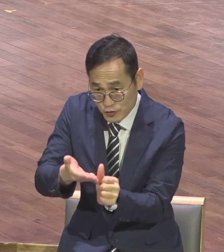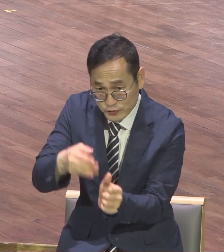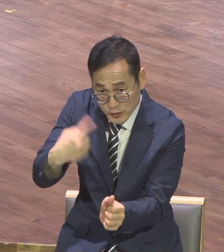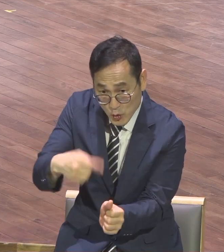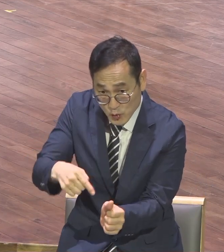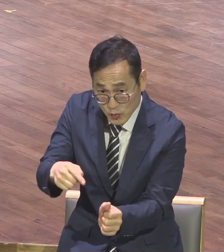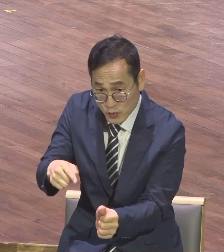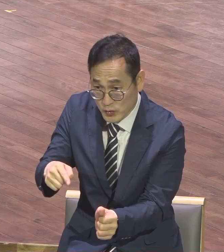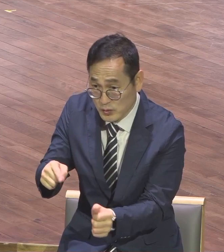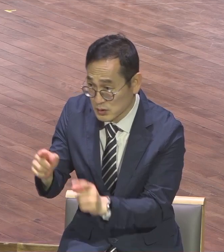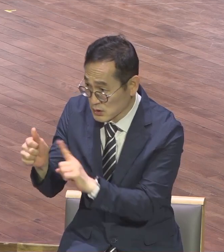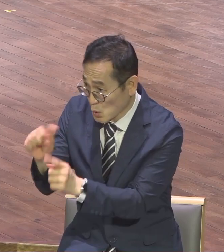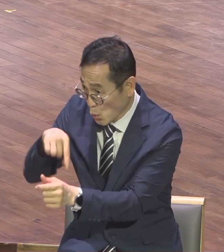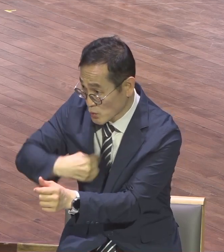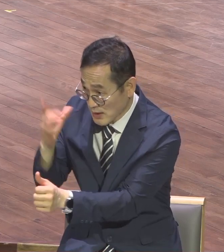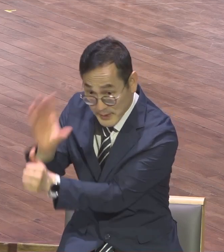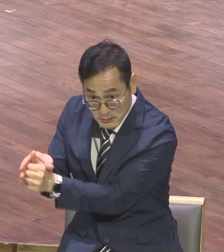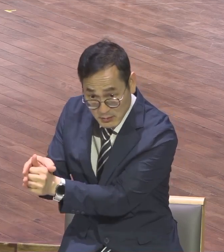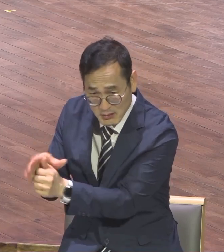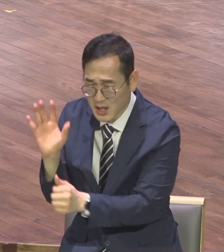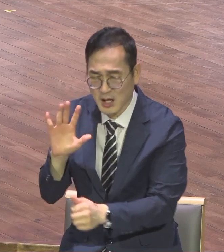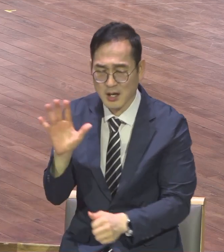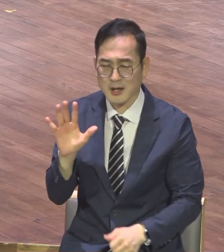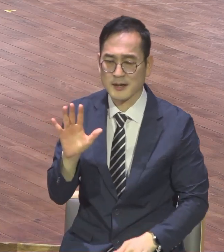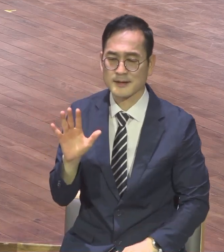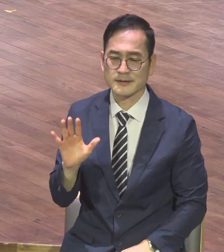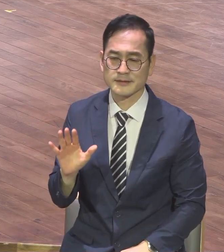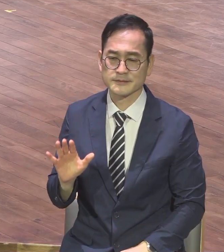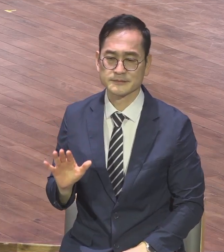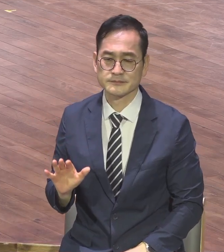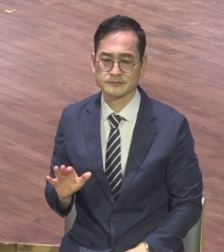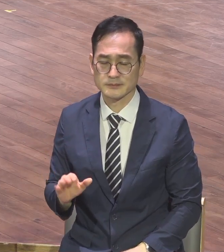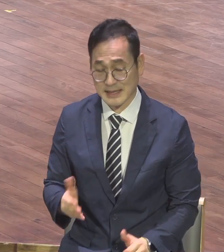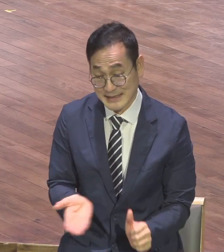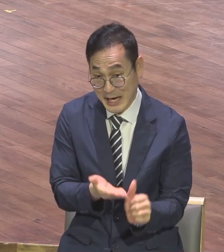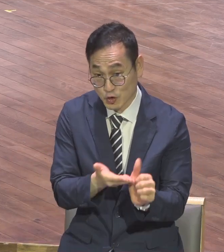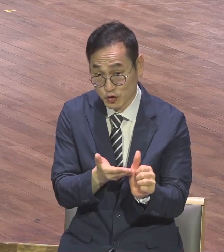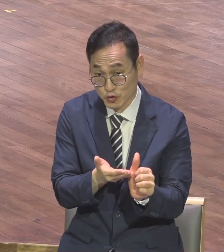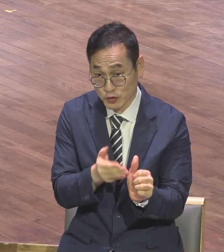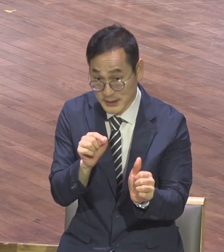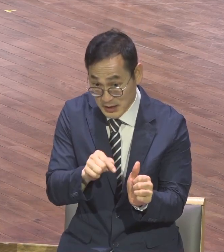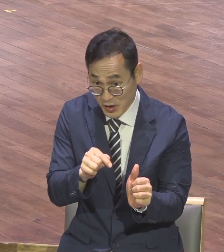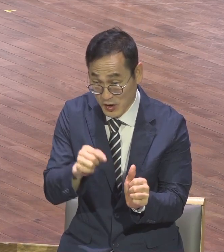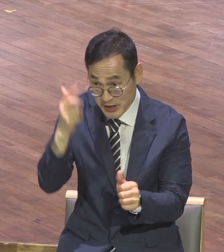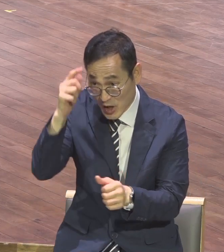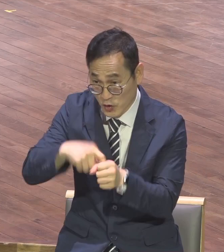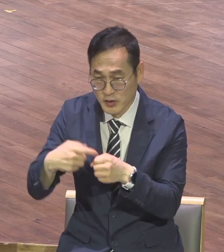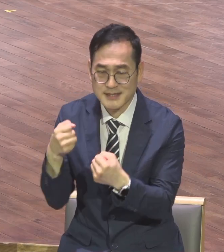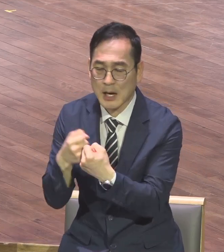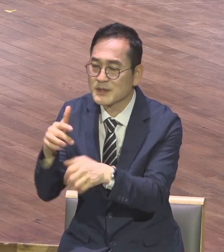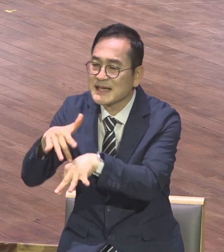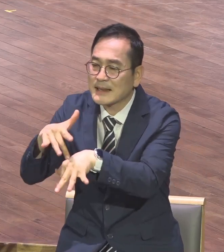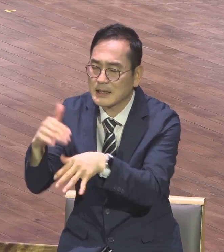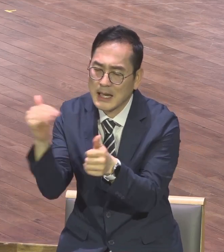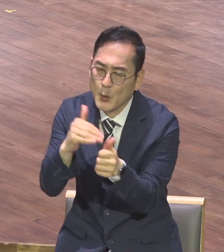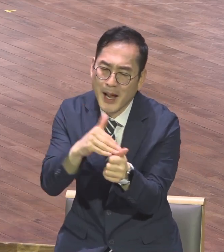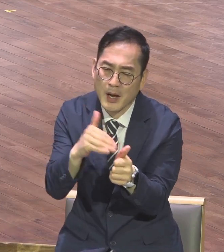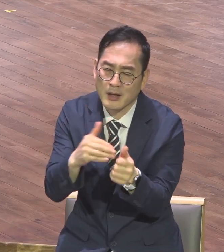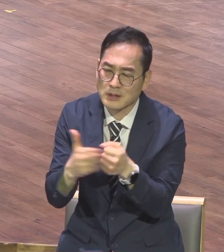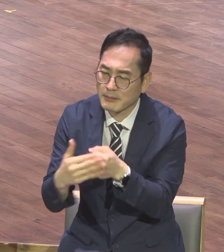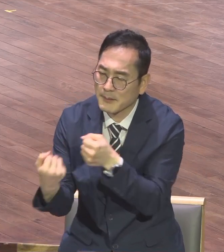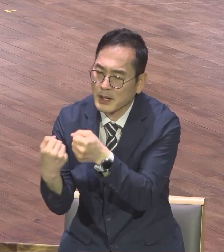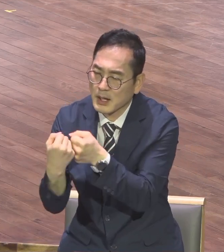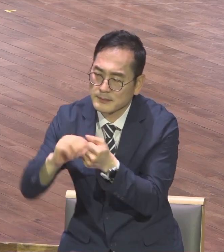왜냐하면 양육도요 영적 싸움이에요. 이 영적 싸움이라고. 영적 싸움. 그러니까